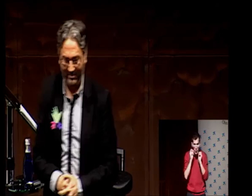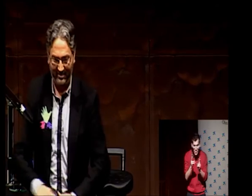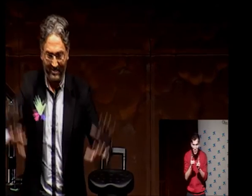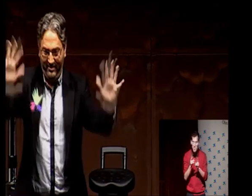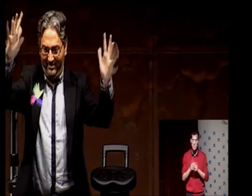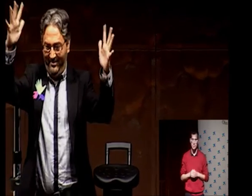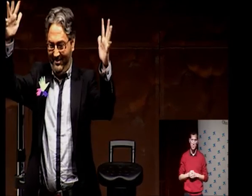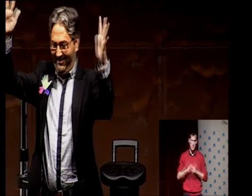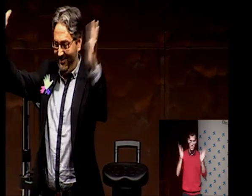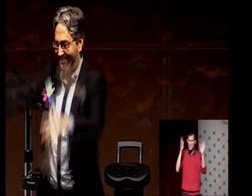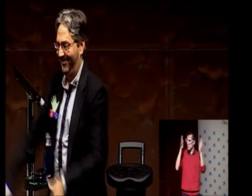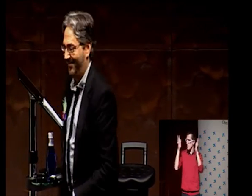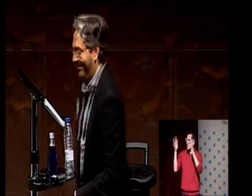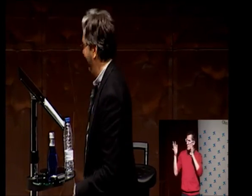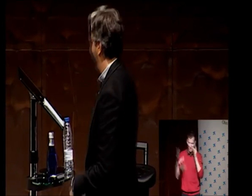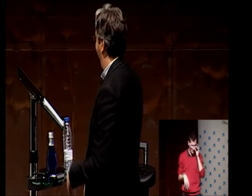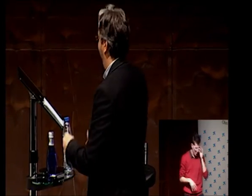tarde nos vemos a las